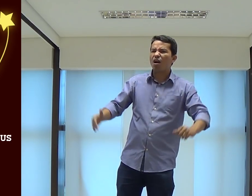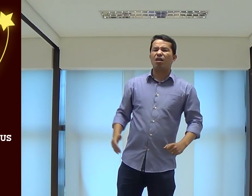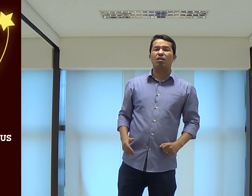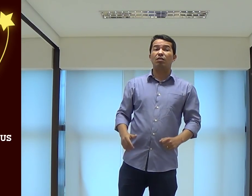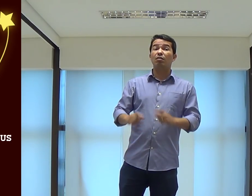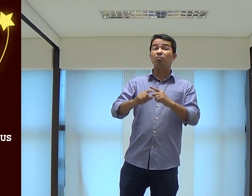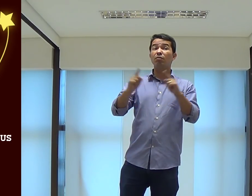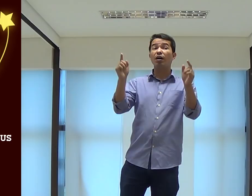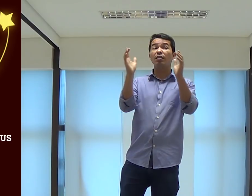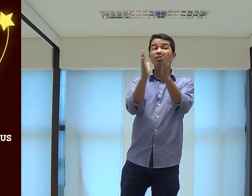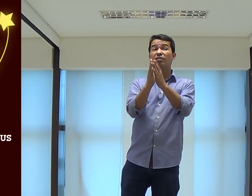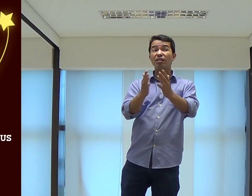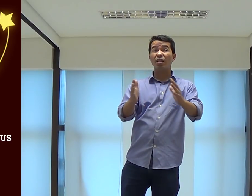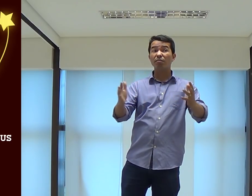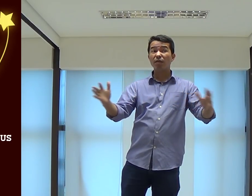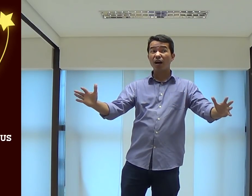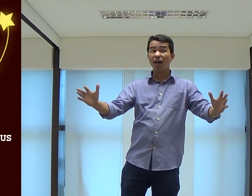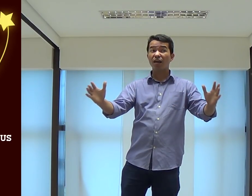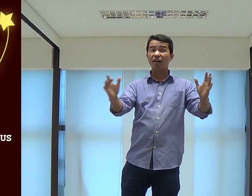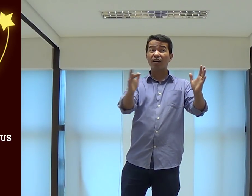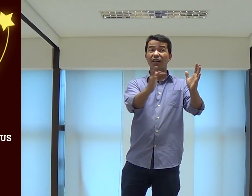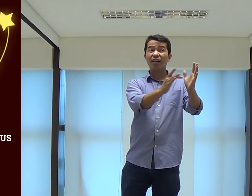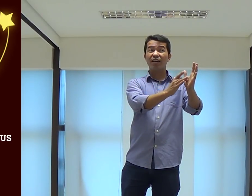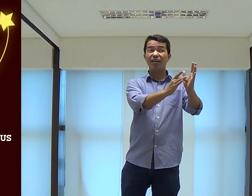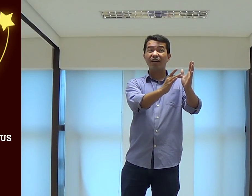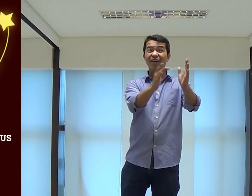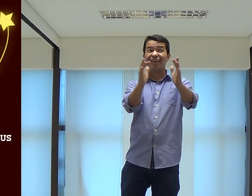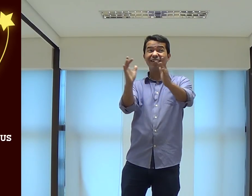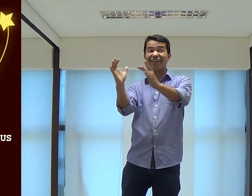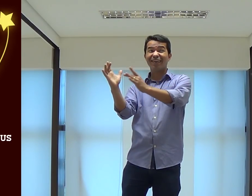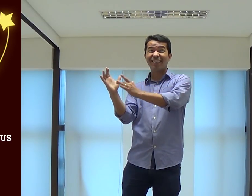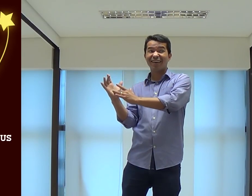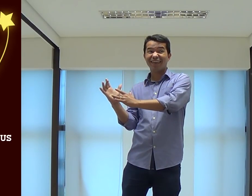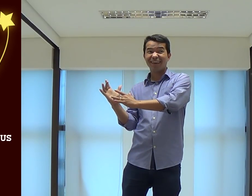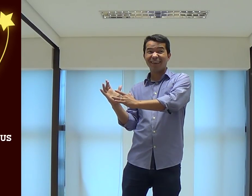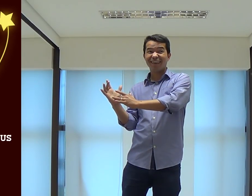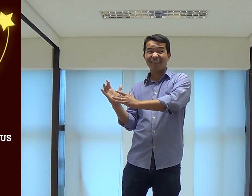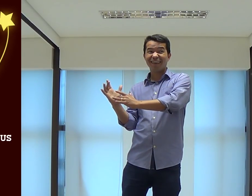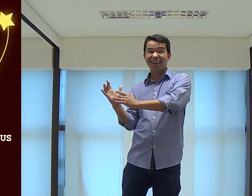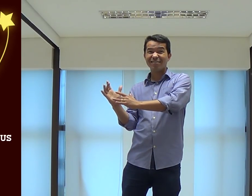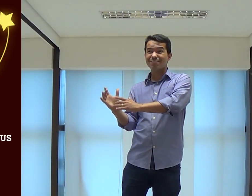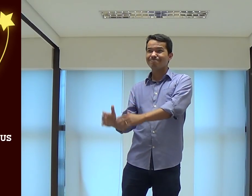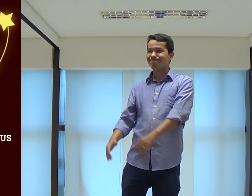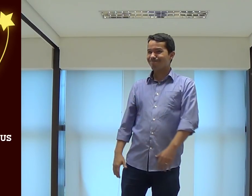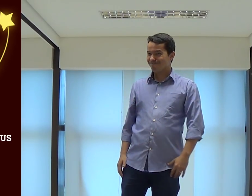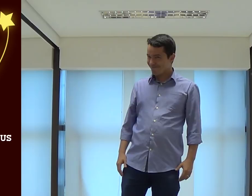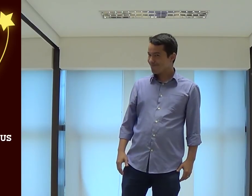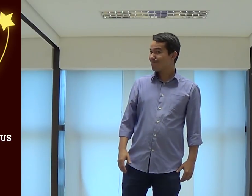estar celebrando. Mas celebre a Jesus.